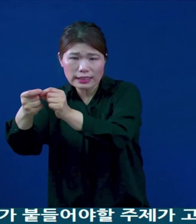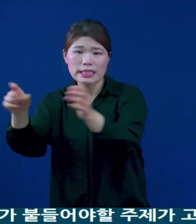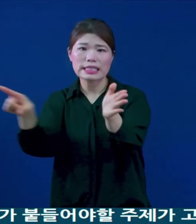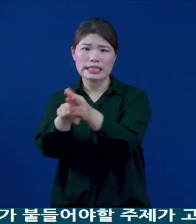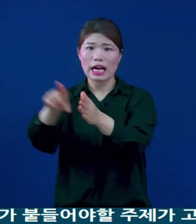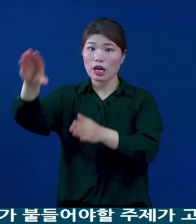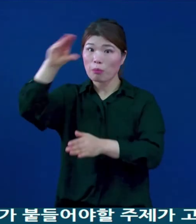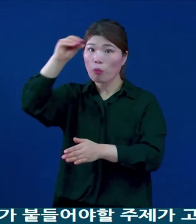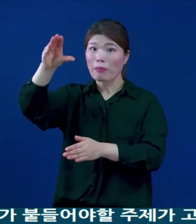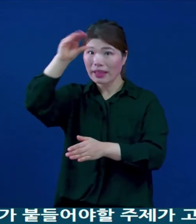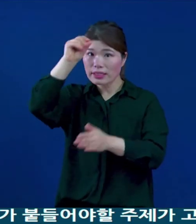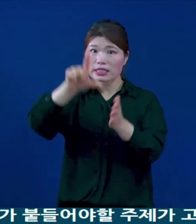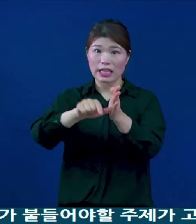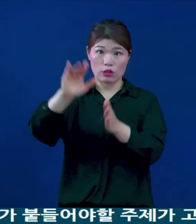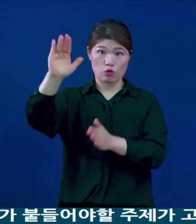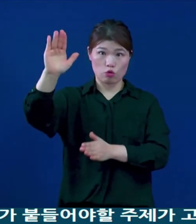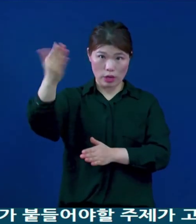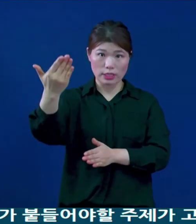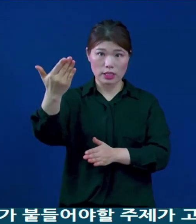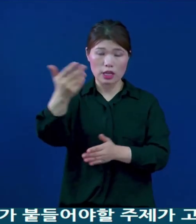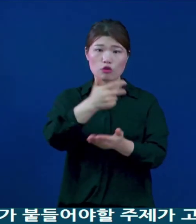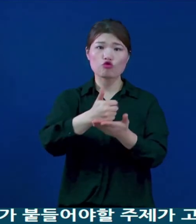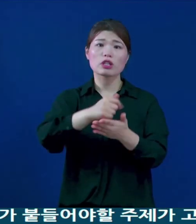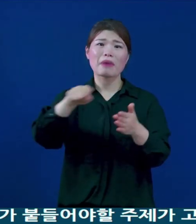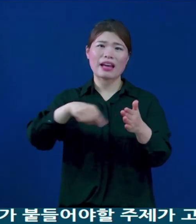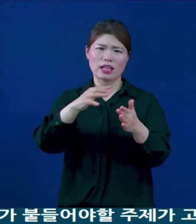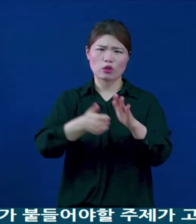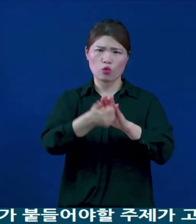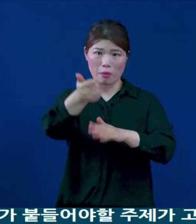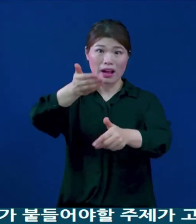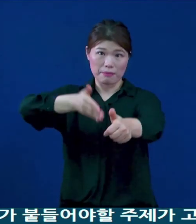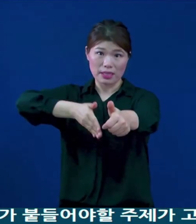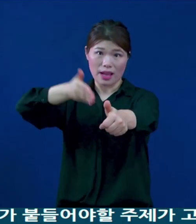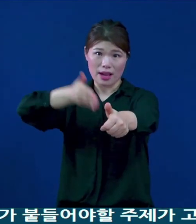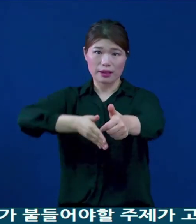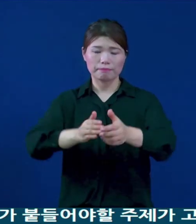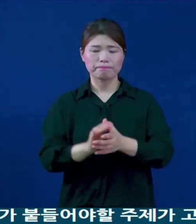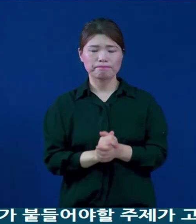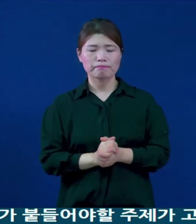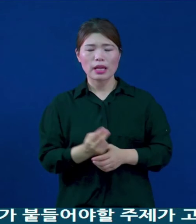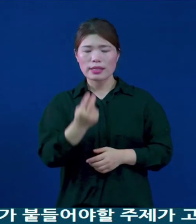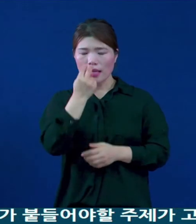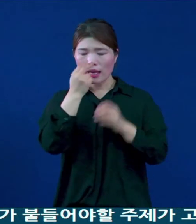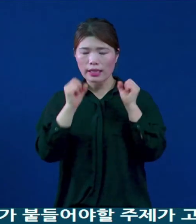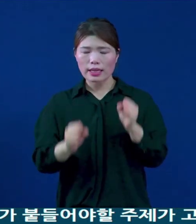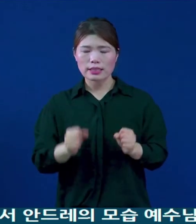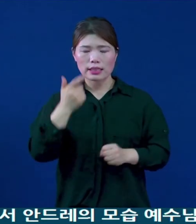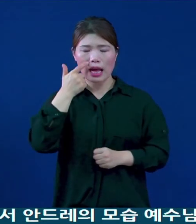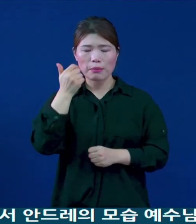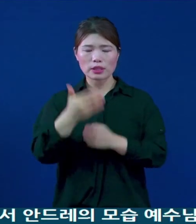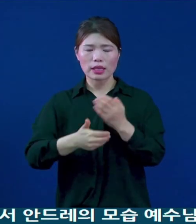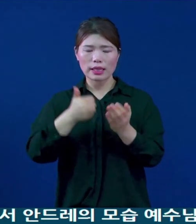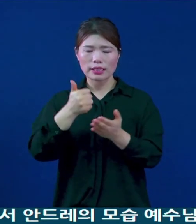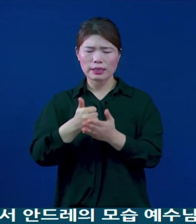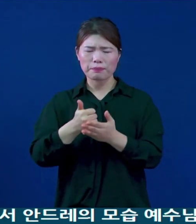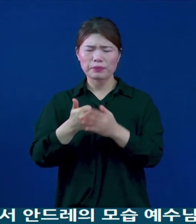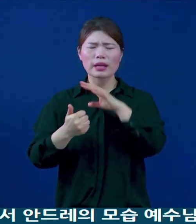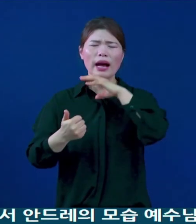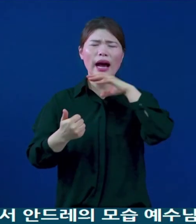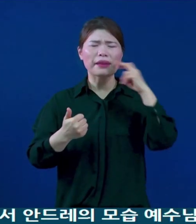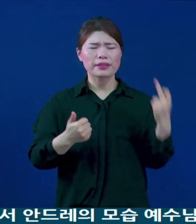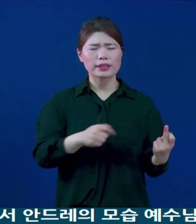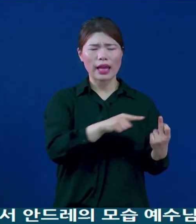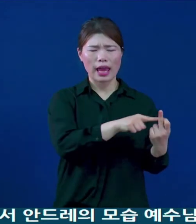있는 복된 시간 되기를 주 안에서 소망합니다. 살아계신 아버지 하나님, 안드레에게 주셨던 그